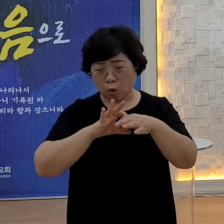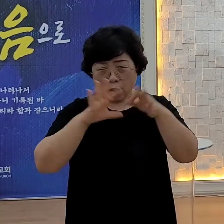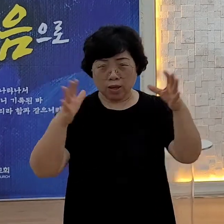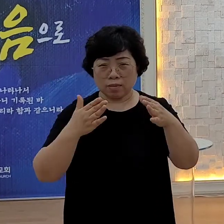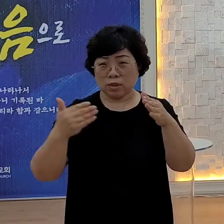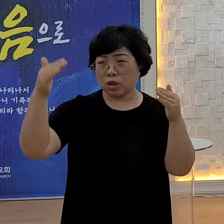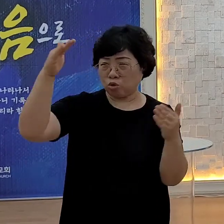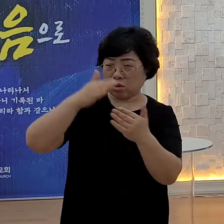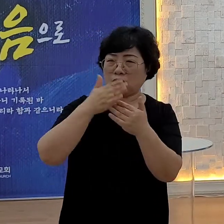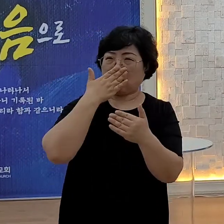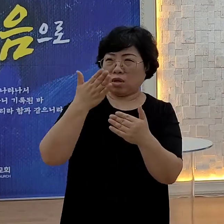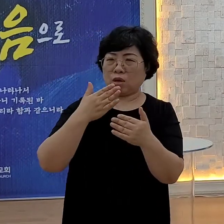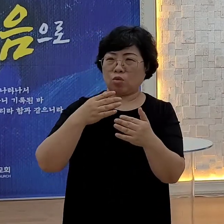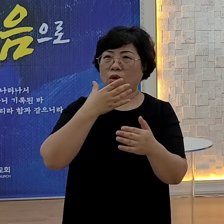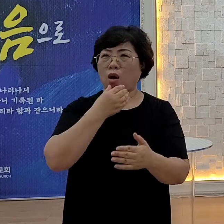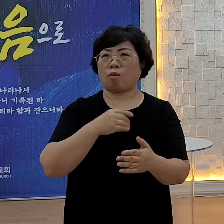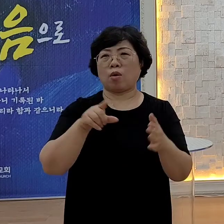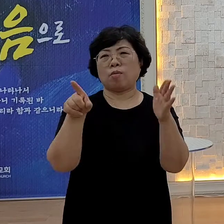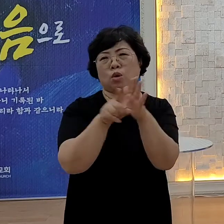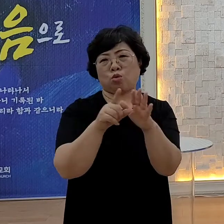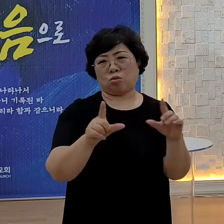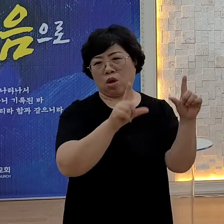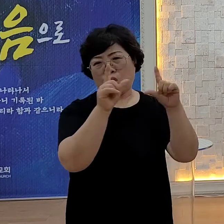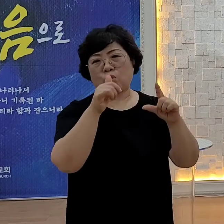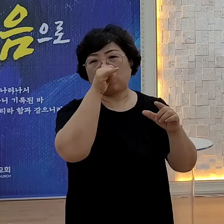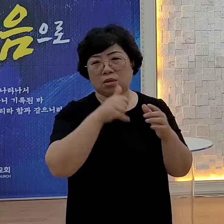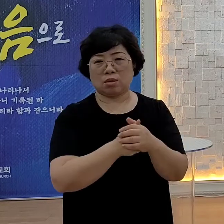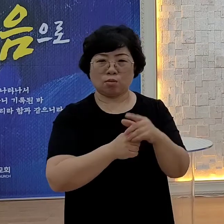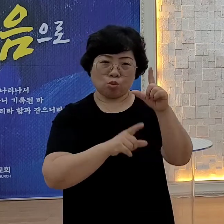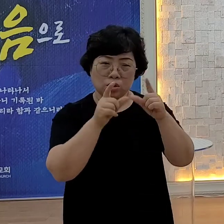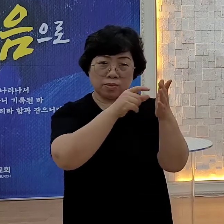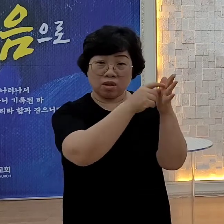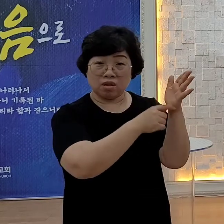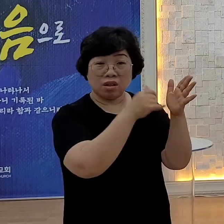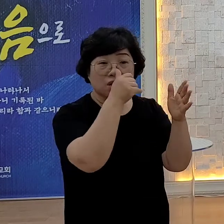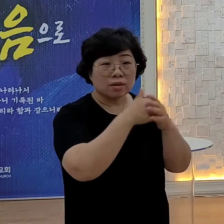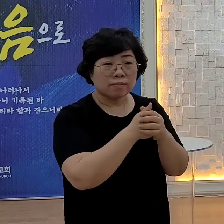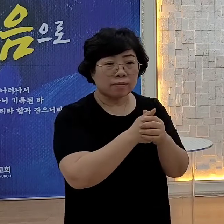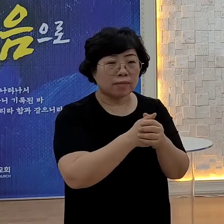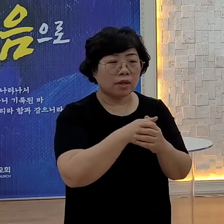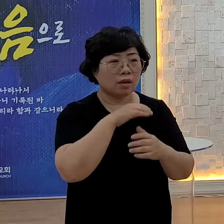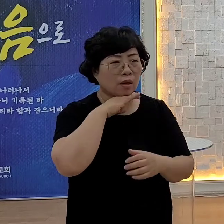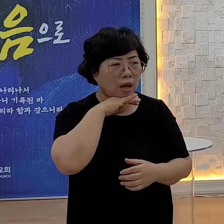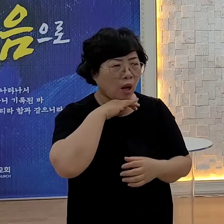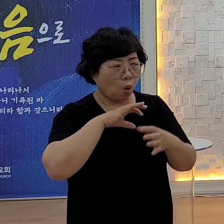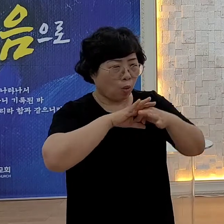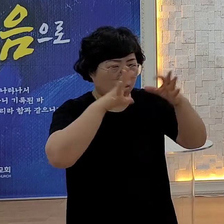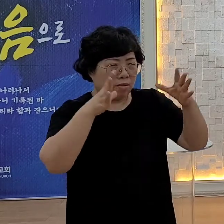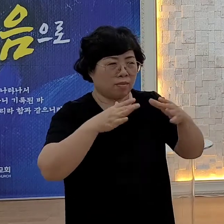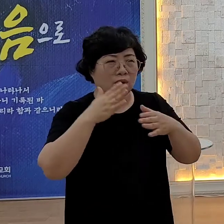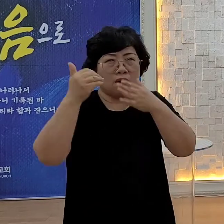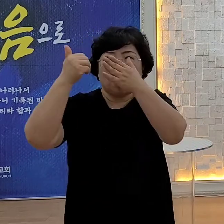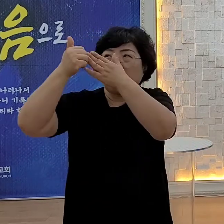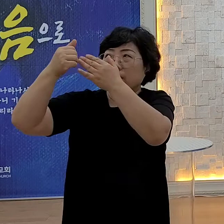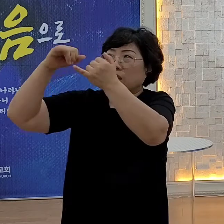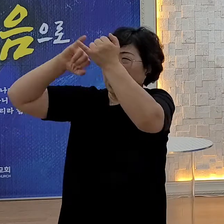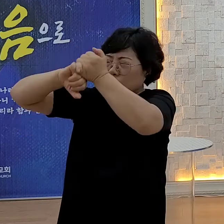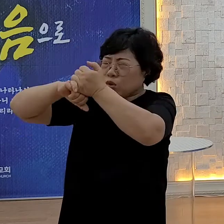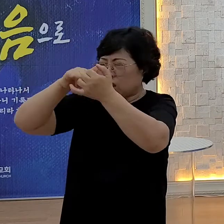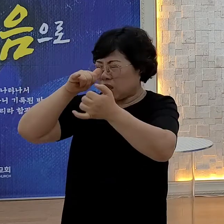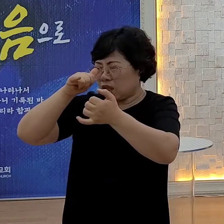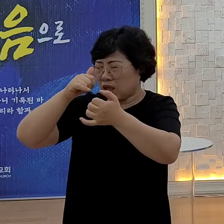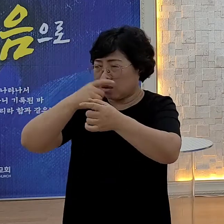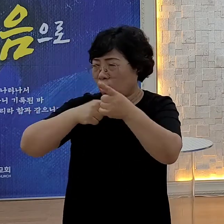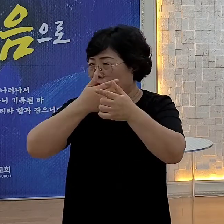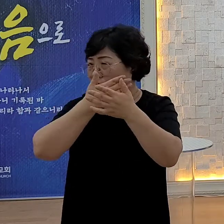대로 우리가 굳이 뭐 애가 있어야 되나? 100세, 90세에 뭐 애를 낳을 수 있을까? 나는 그런 사람 한 번도 본 적이